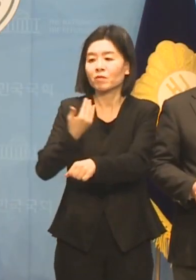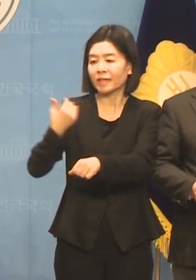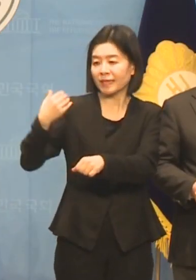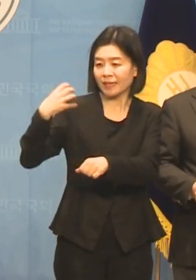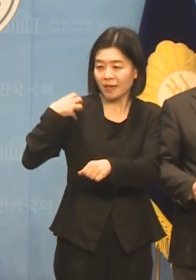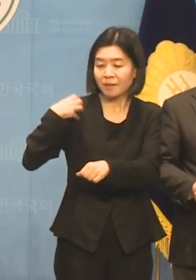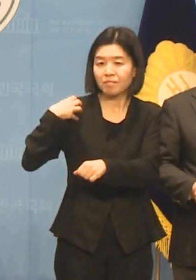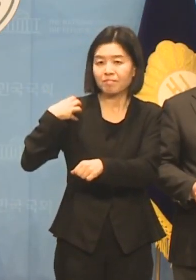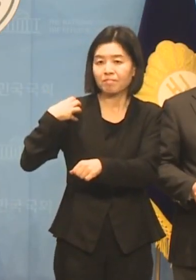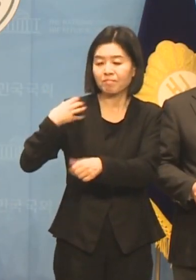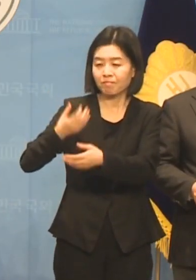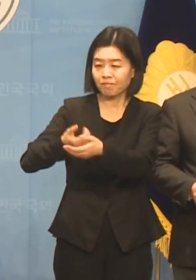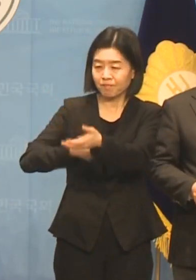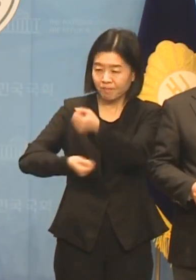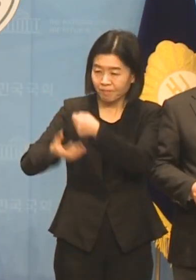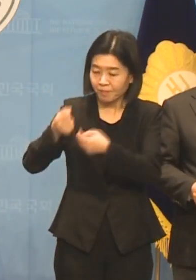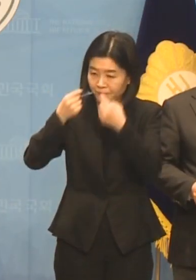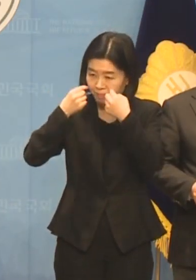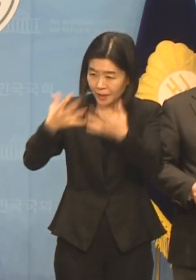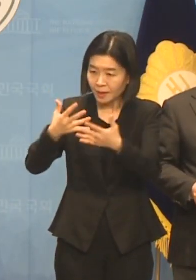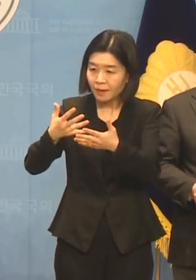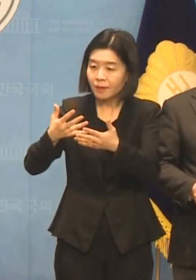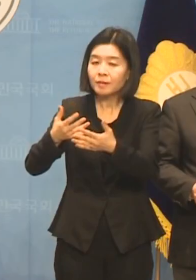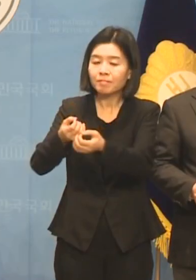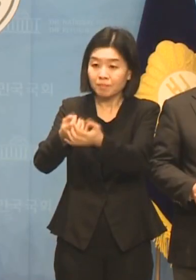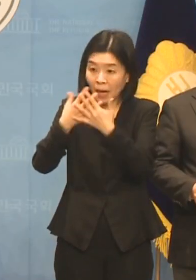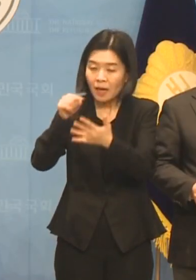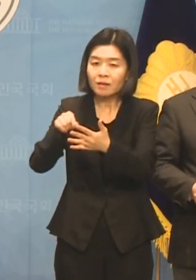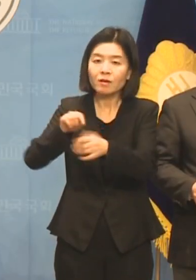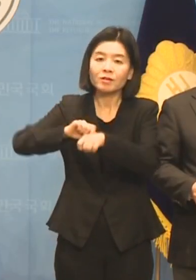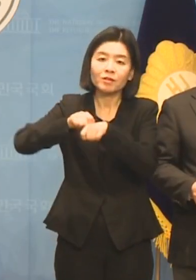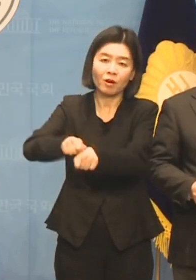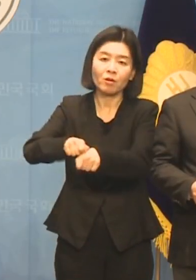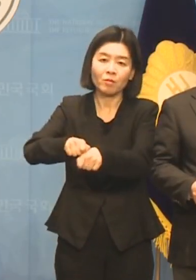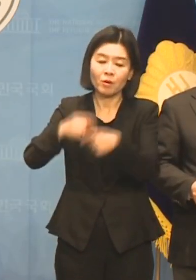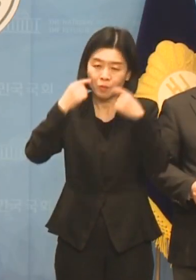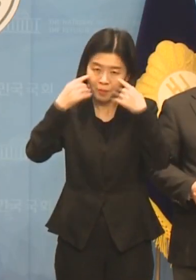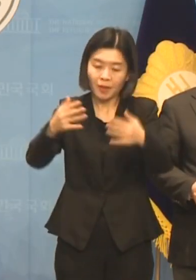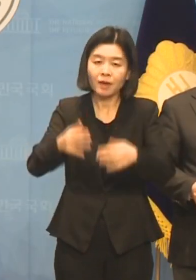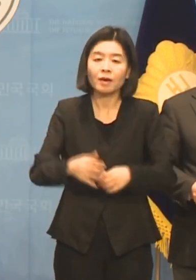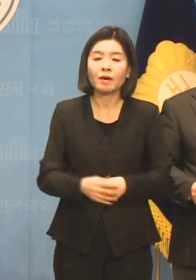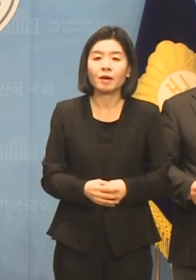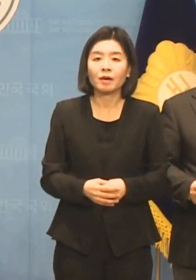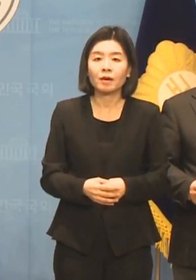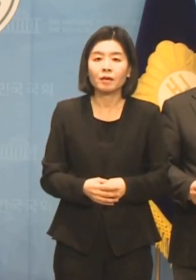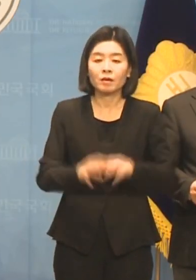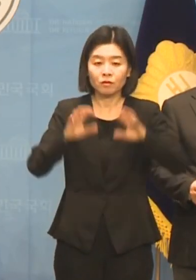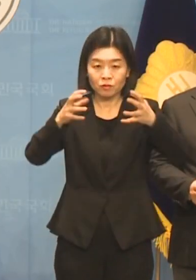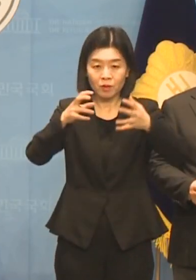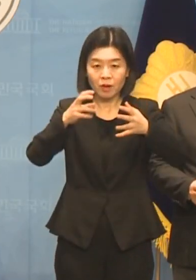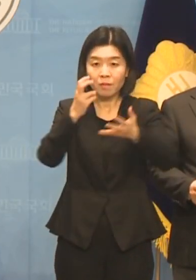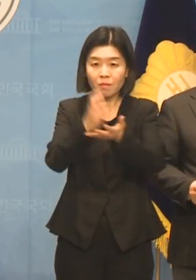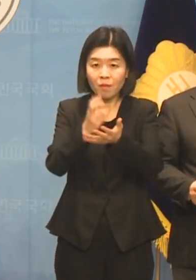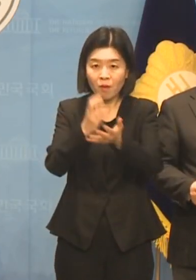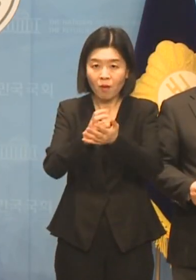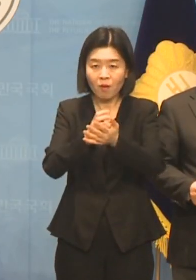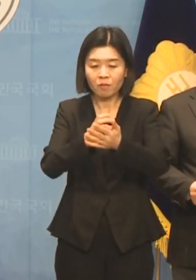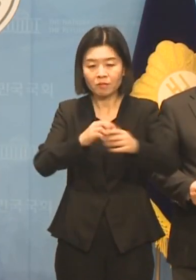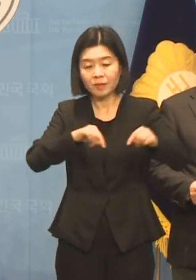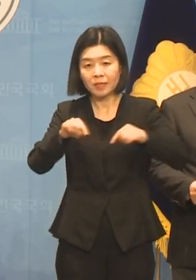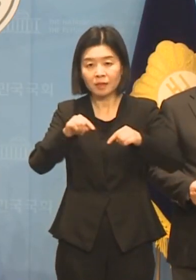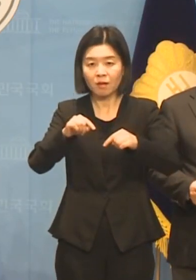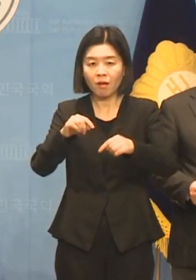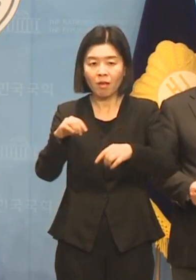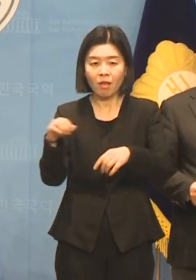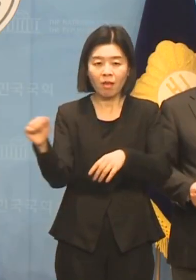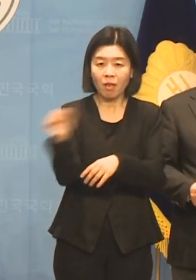밝혀내고 엄중히 처벌하기 바랍니다. 하나, 헌정 질서를 유린하고